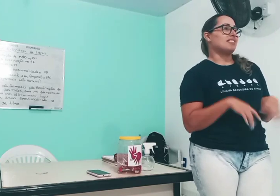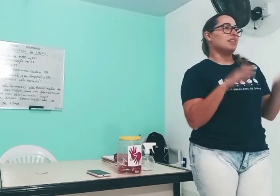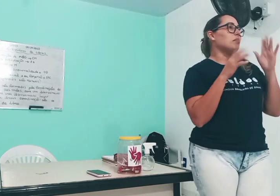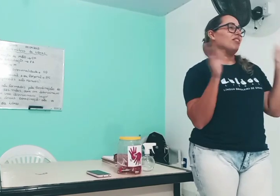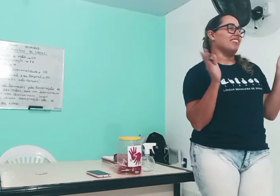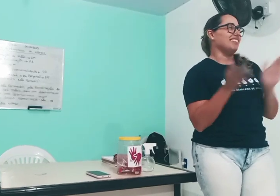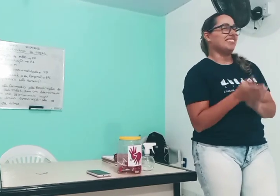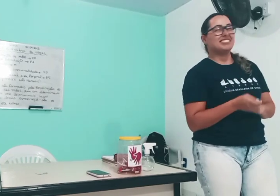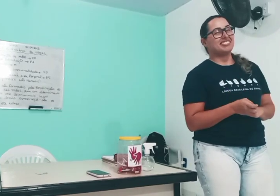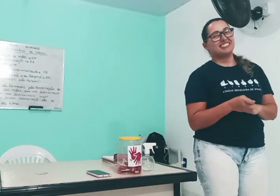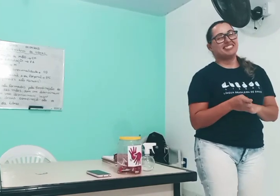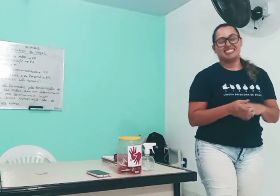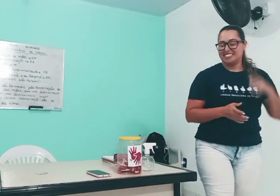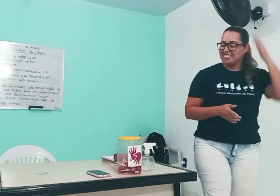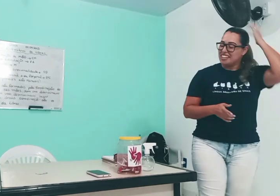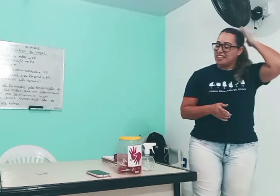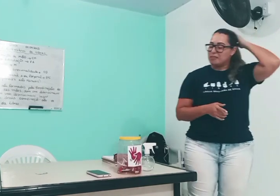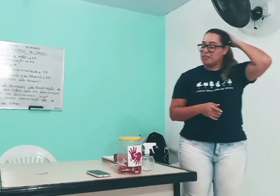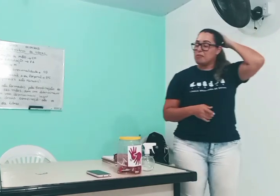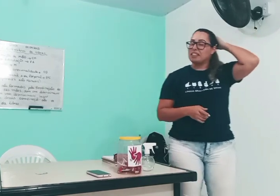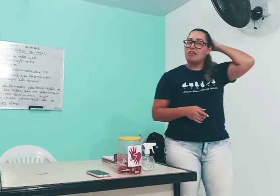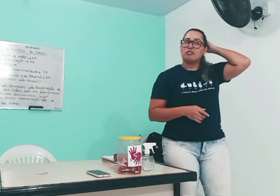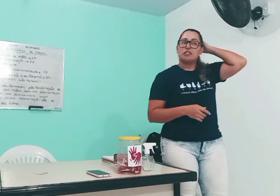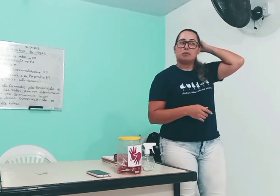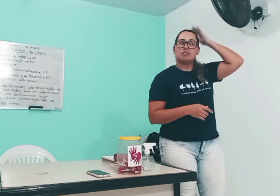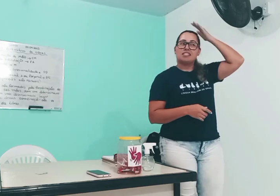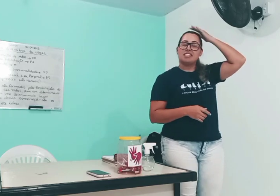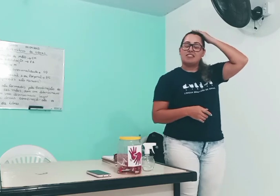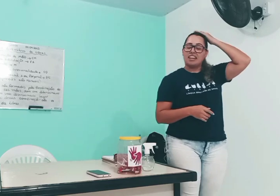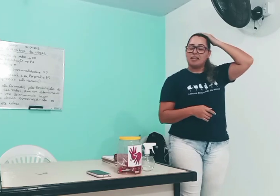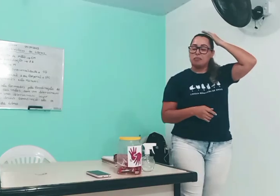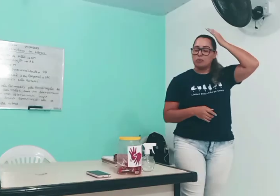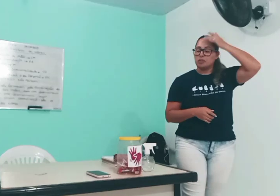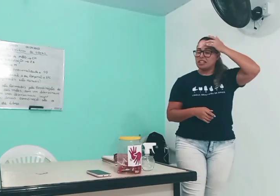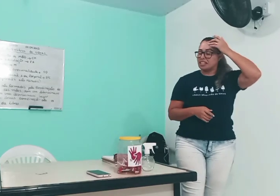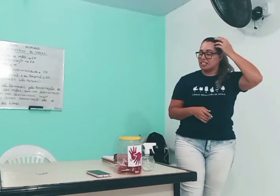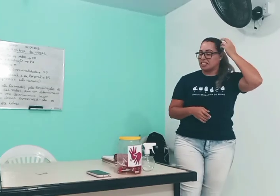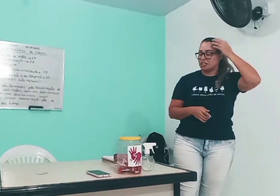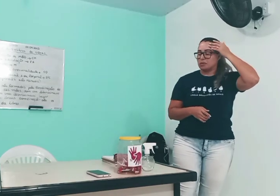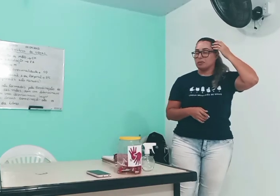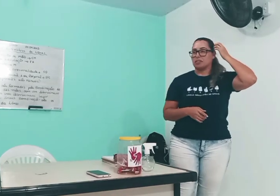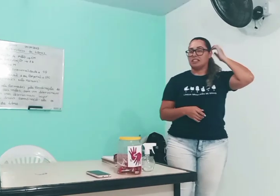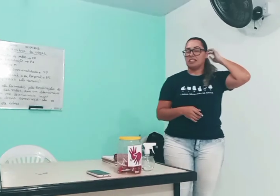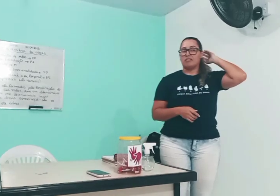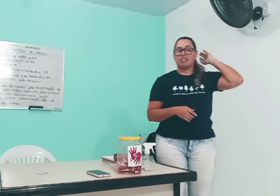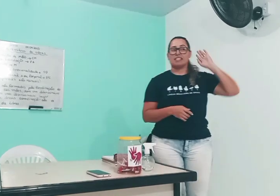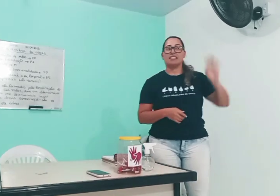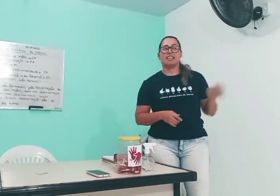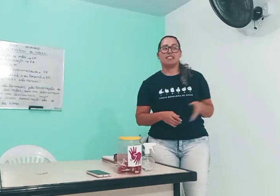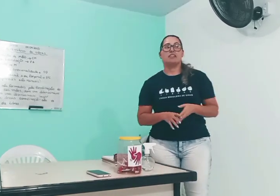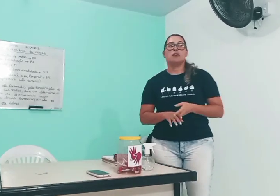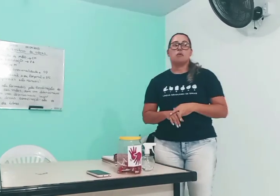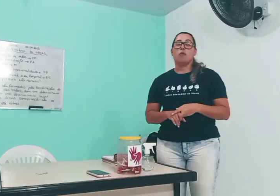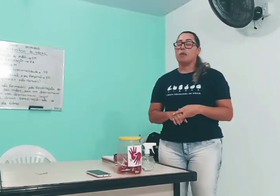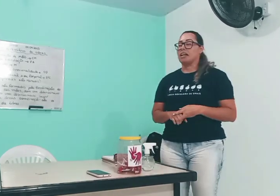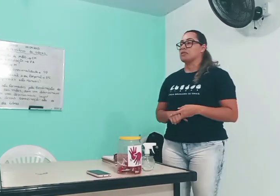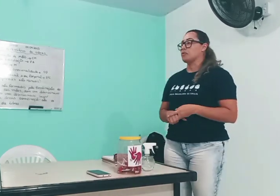a boca. Entendeu? Depois eu vou mandar um vídeo para vocês verem, muito interessante, da francesa, como ela descobriu